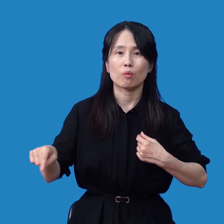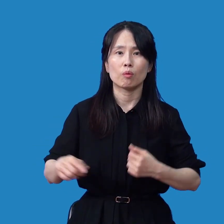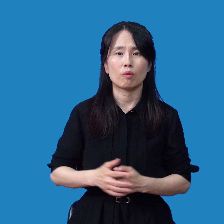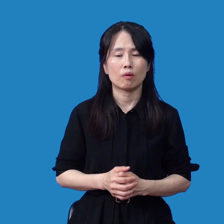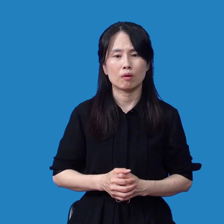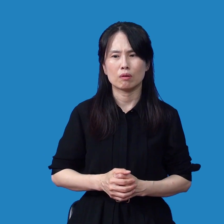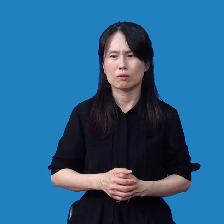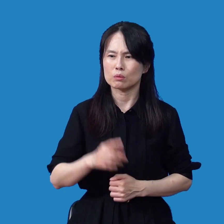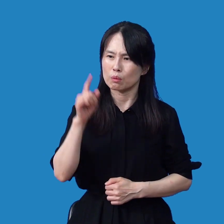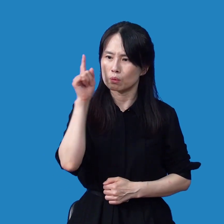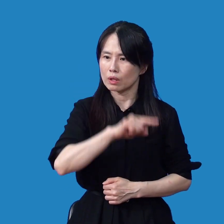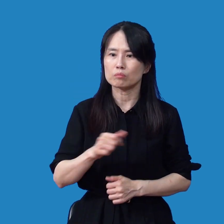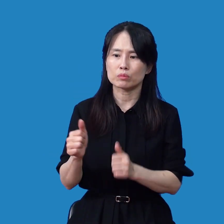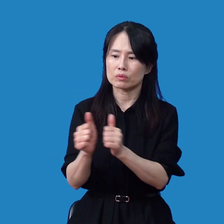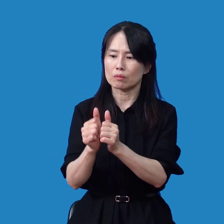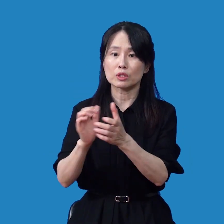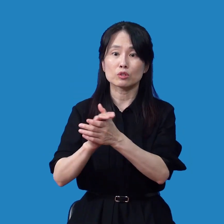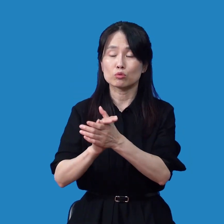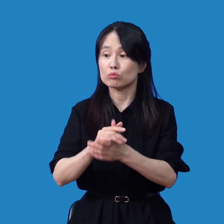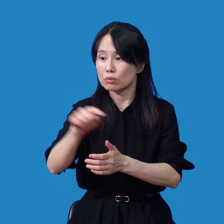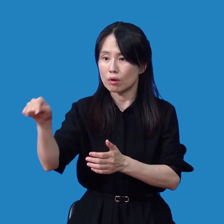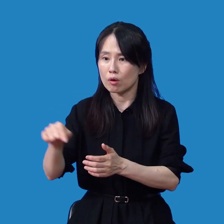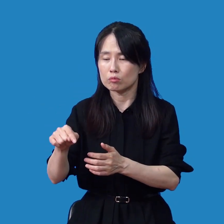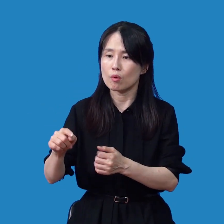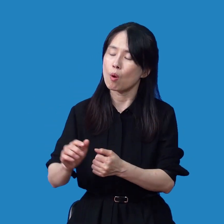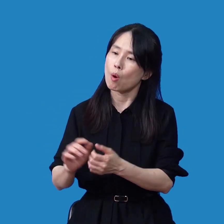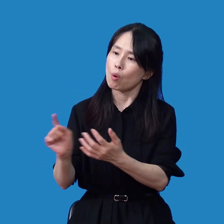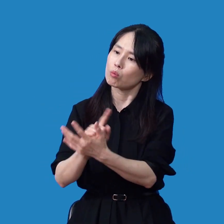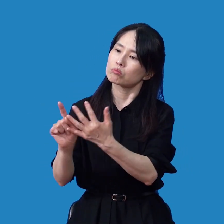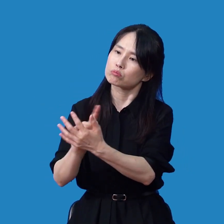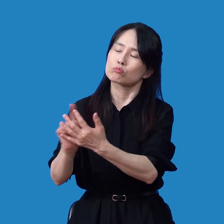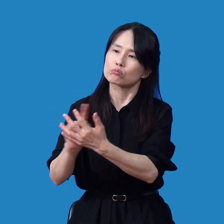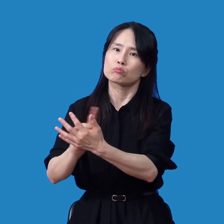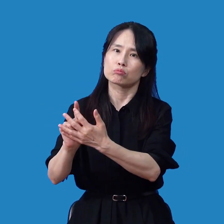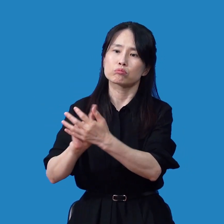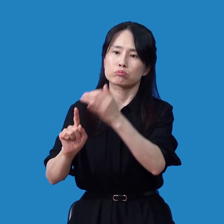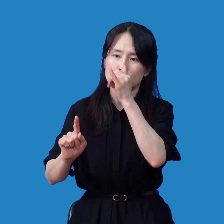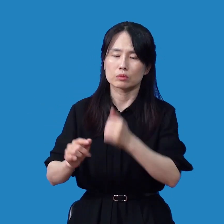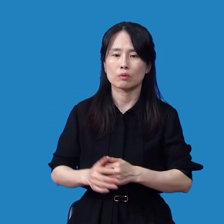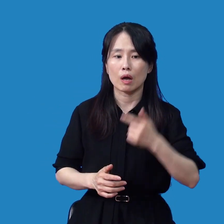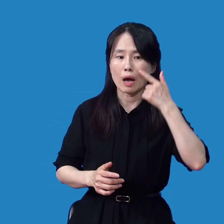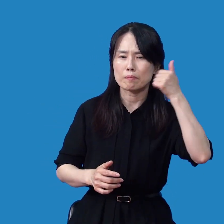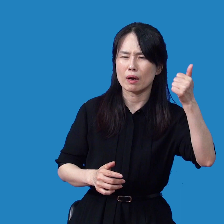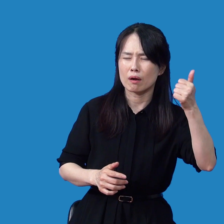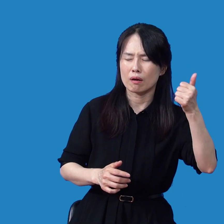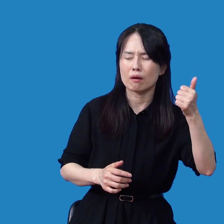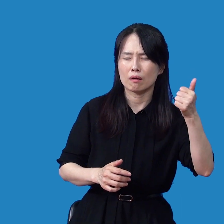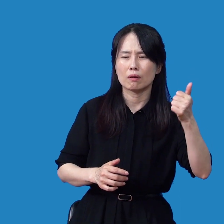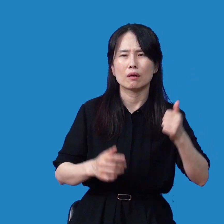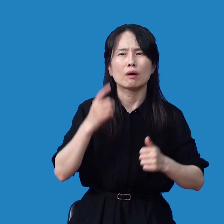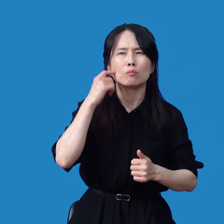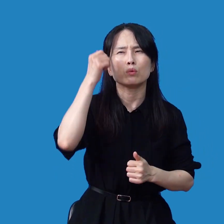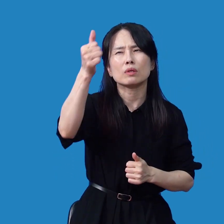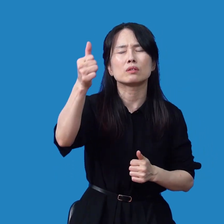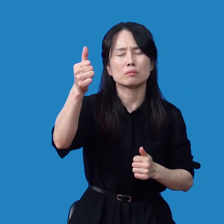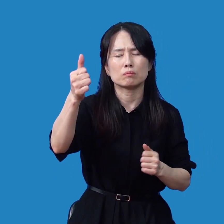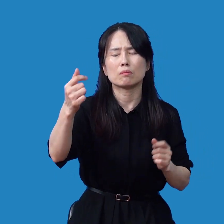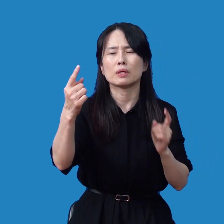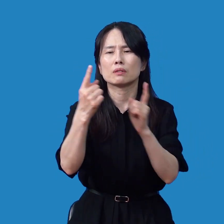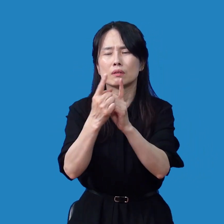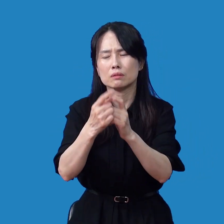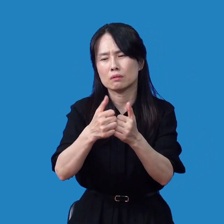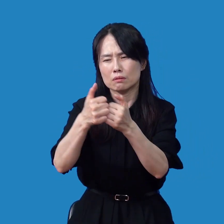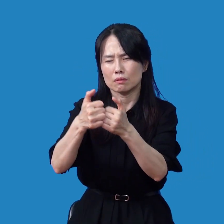안 좋아 보이는 남자 친구들하고 어울려 다닙니다. 아빠가 목사님을 찾아가서 상담을